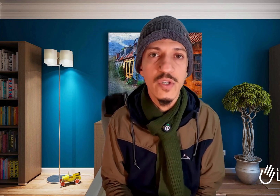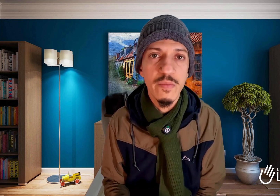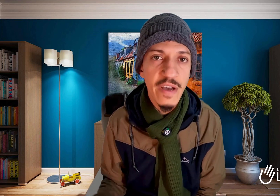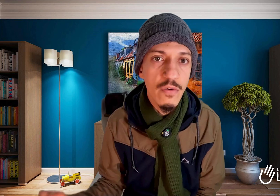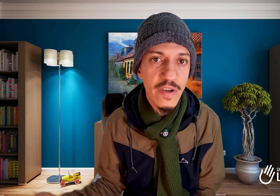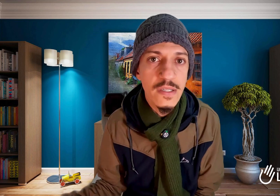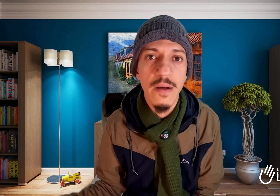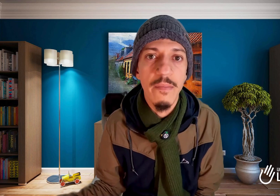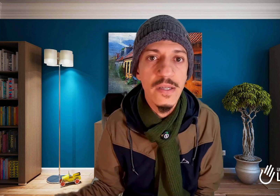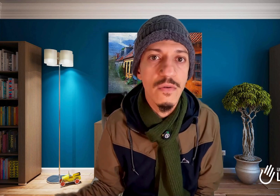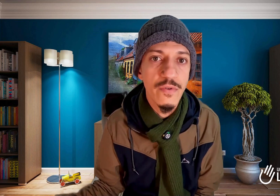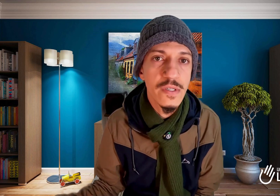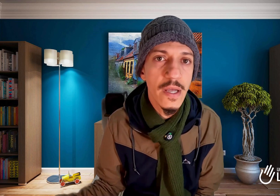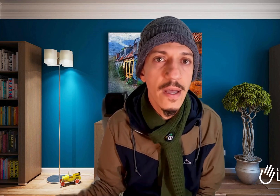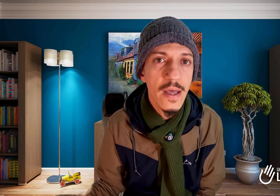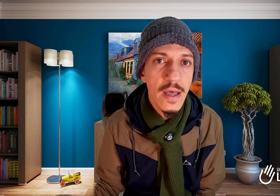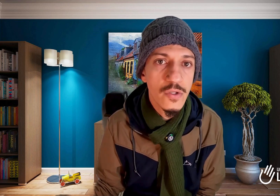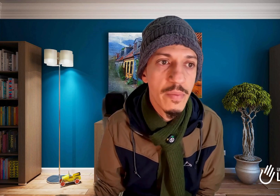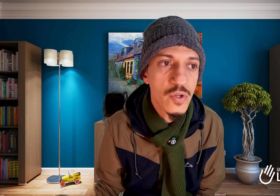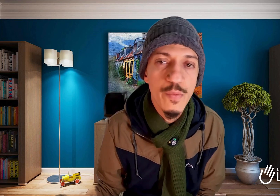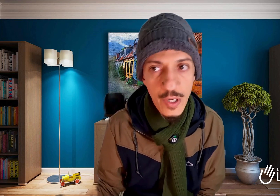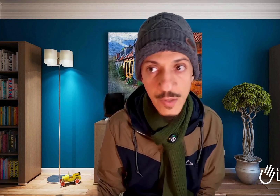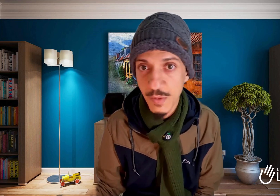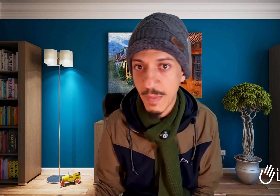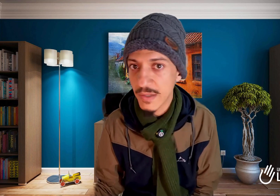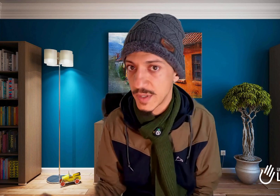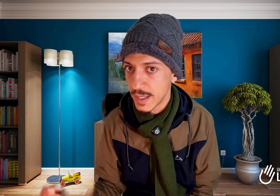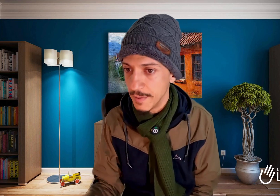vai conversar mais com você sobre os seus próximos passos aqui.